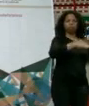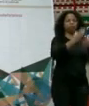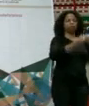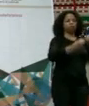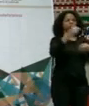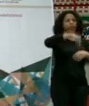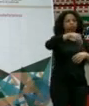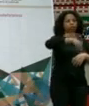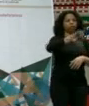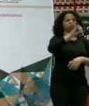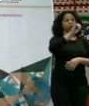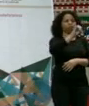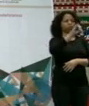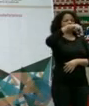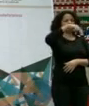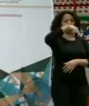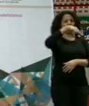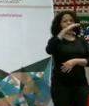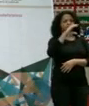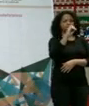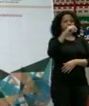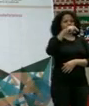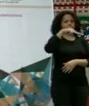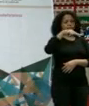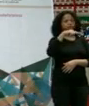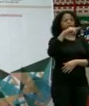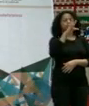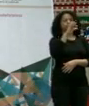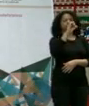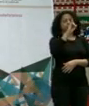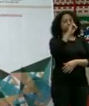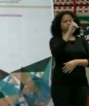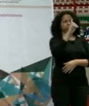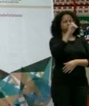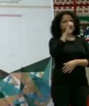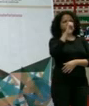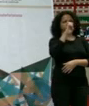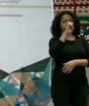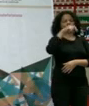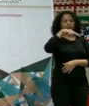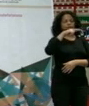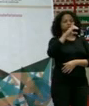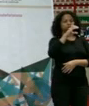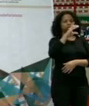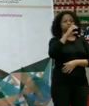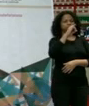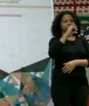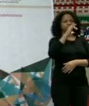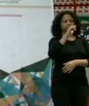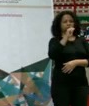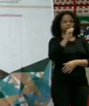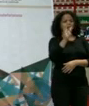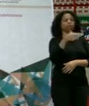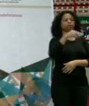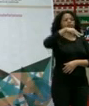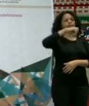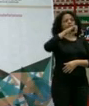pelo menos as ideias de liberdade foram espalhadas no Brasil, de insatisfação contra Portugal. 9 anos